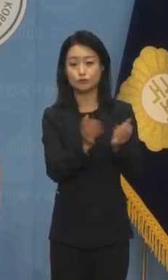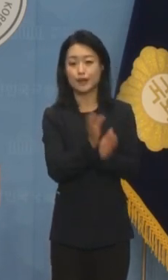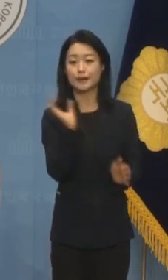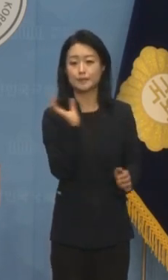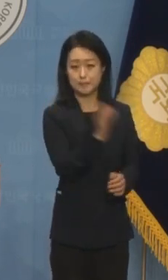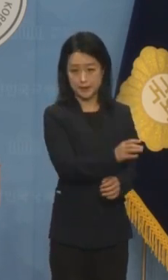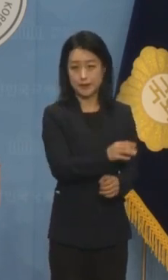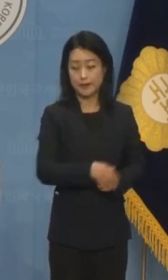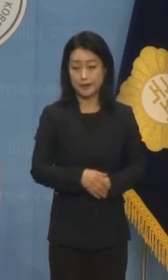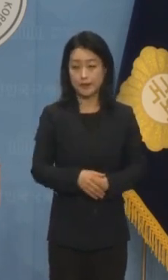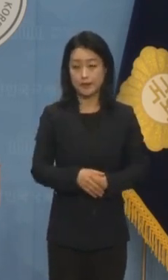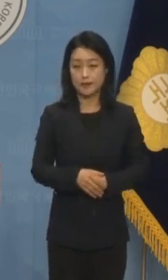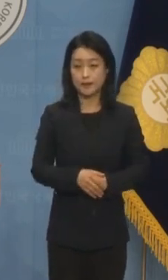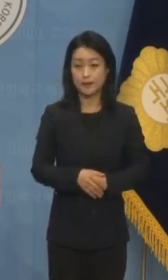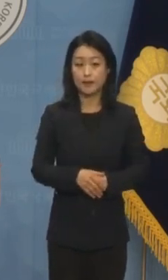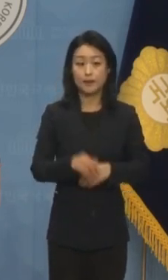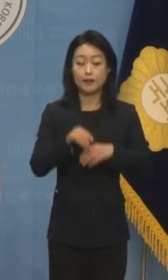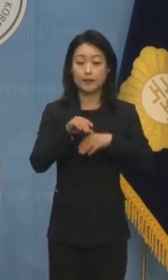합니다